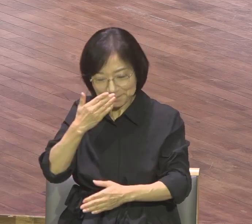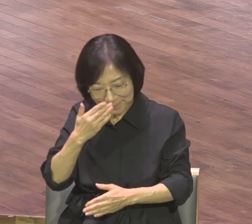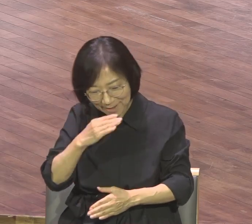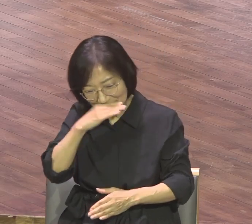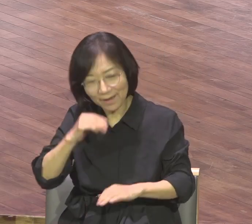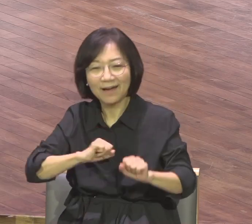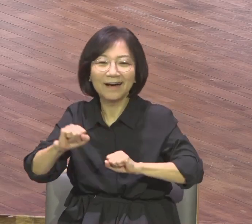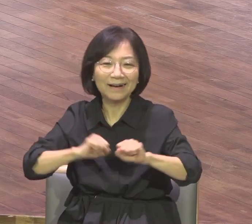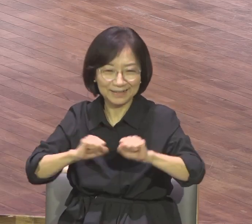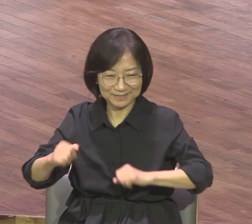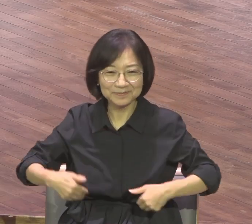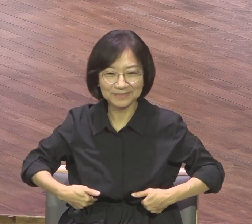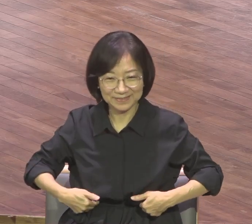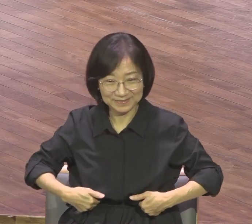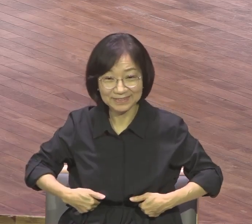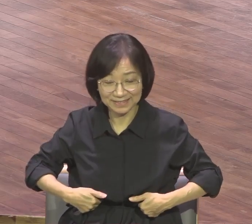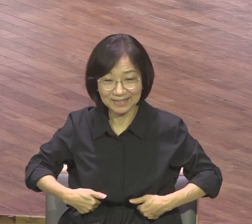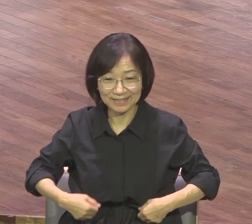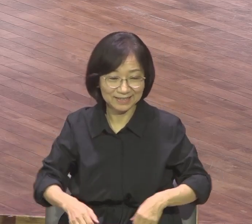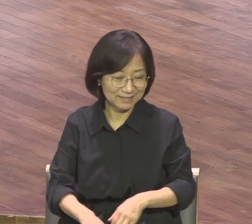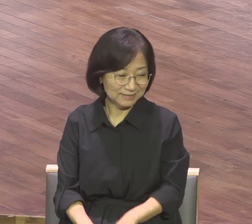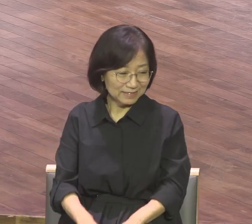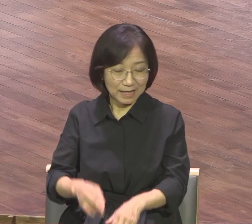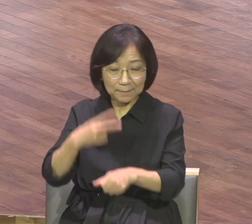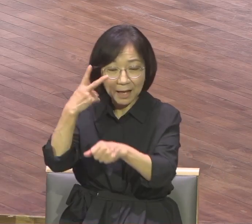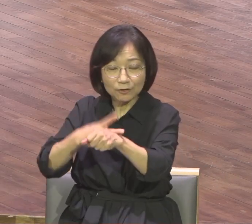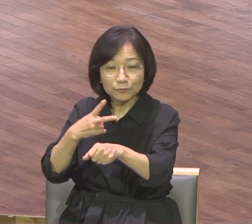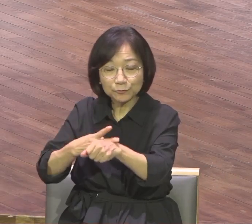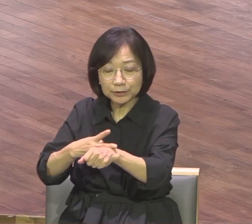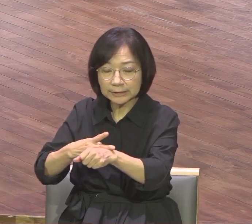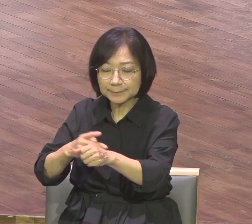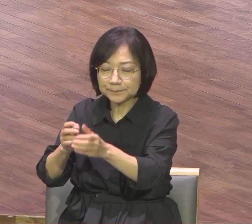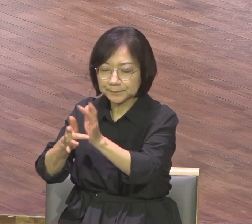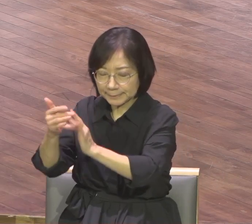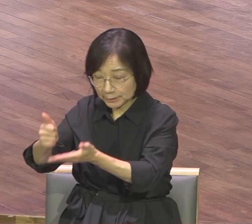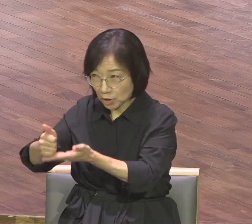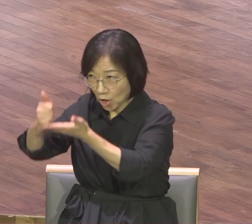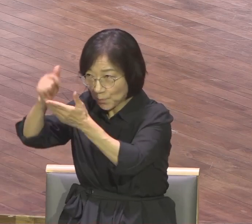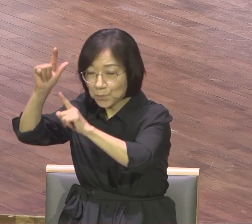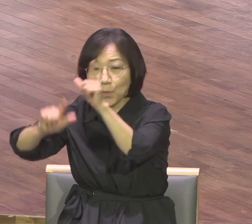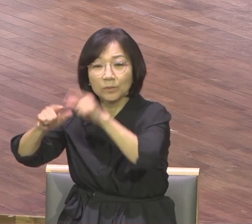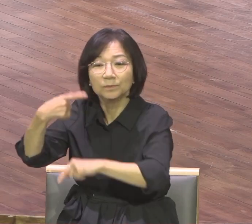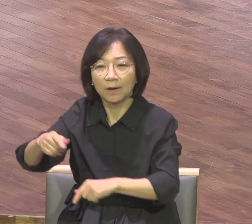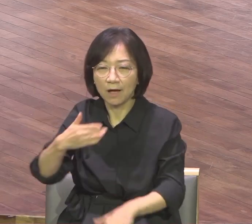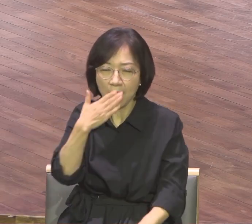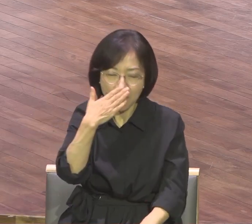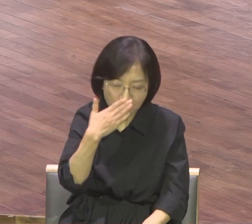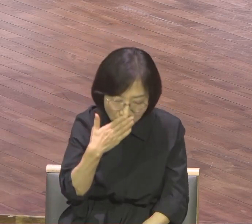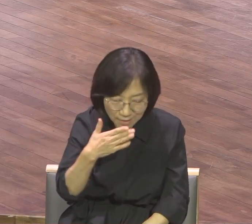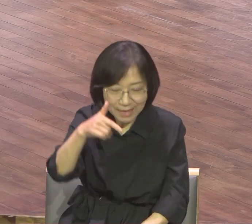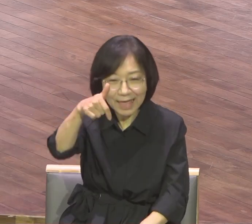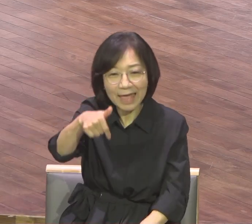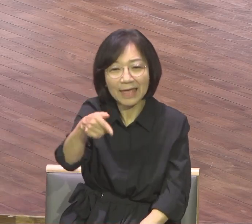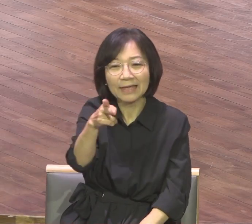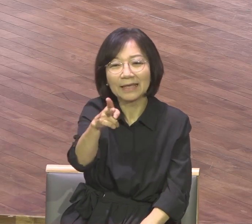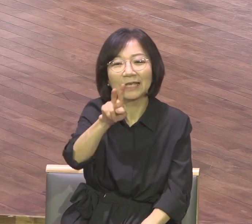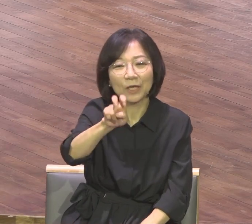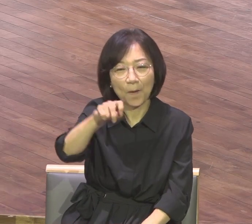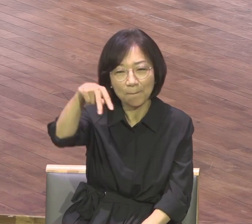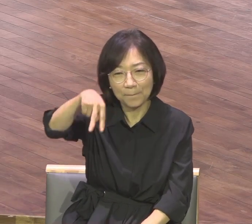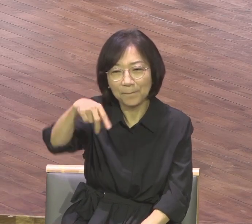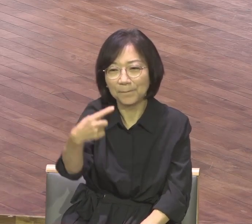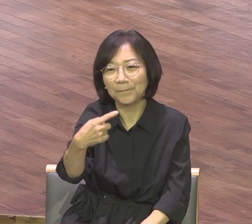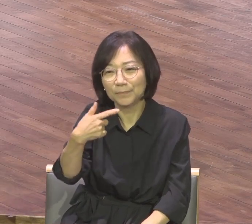본문에 보면 바울이 주님을 어떻게 섬겼는지 세 가지로 말하고 있습니다. 첫째가 겸손, 모든 겸손 그래서 온전한